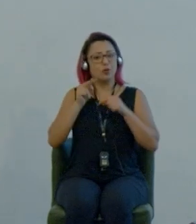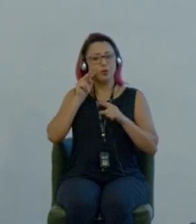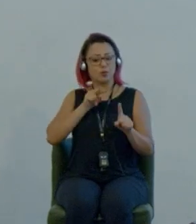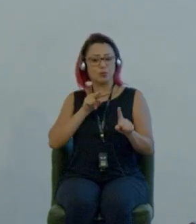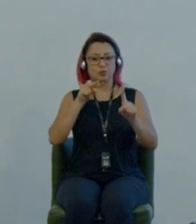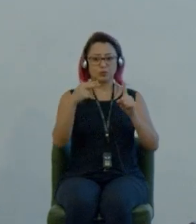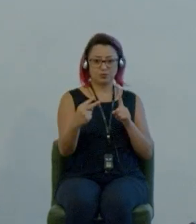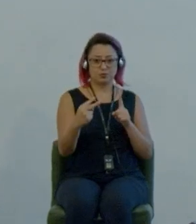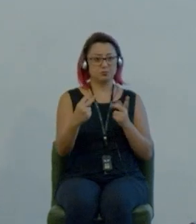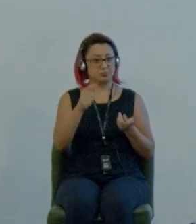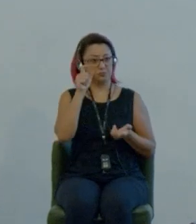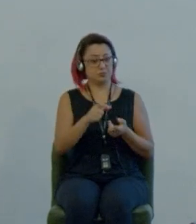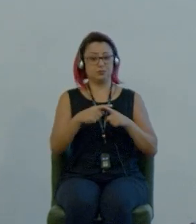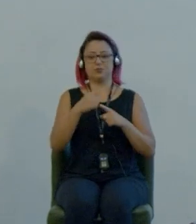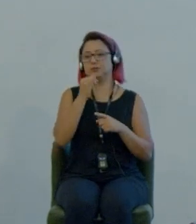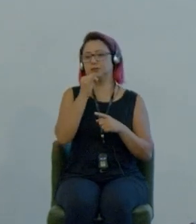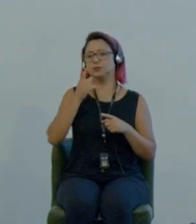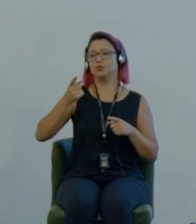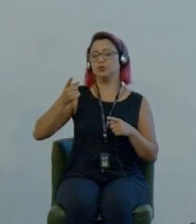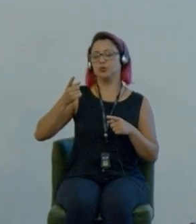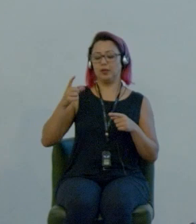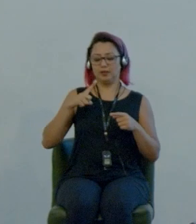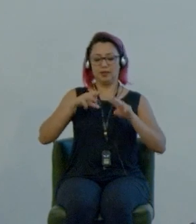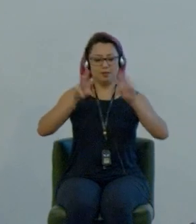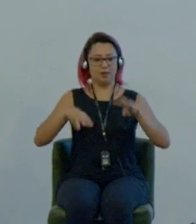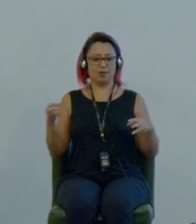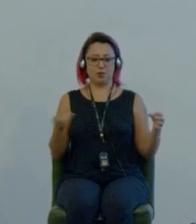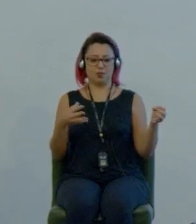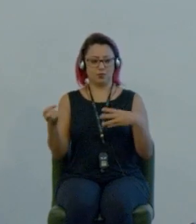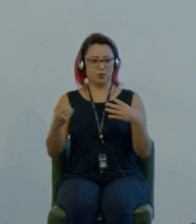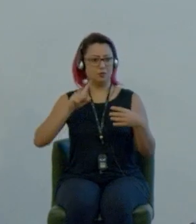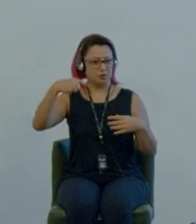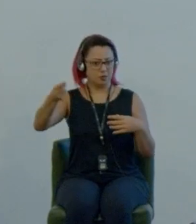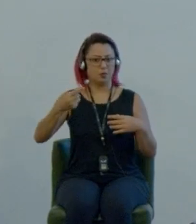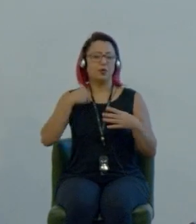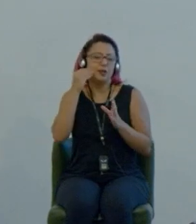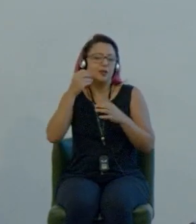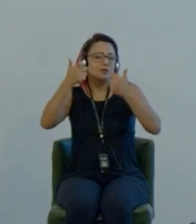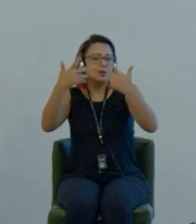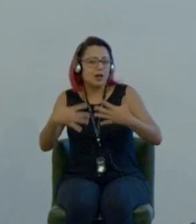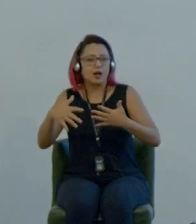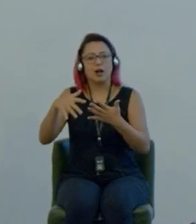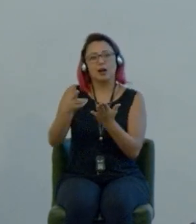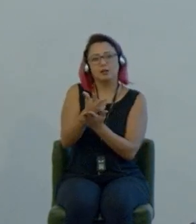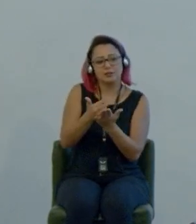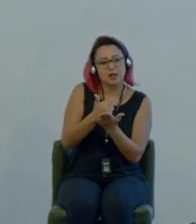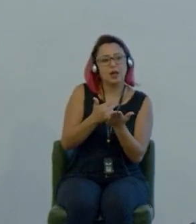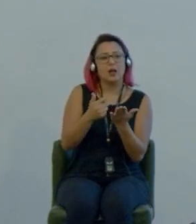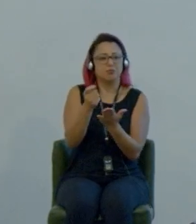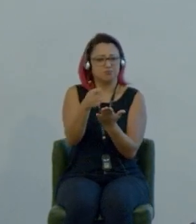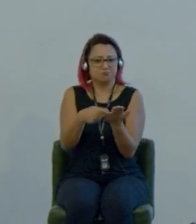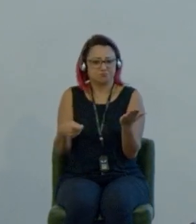que les nouvelles cartes qu'on va essayer de décrire, j'allais dire, de dessiner,